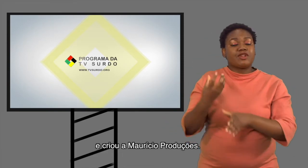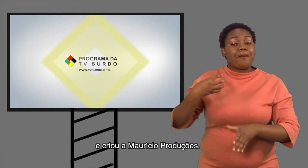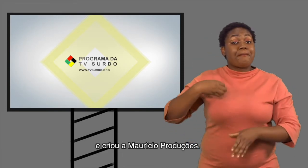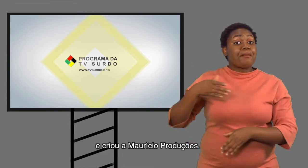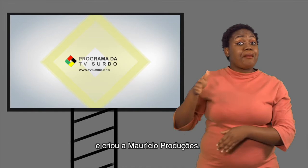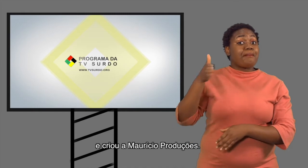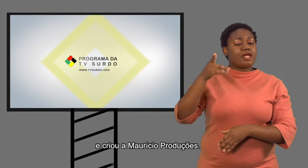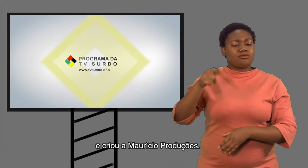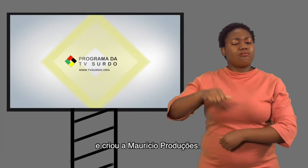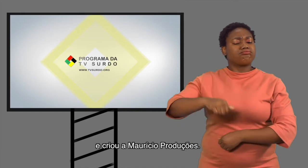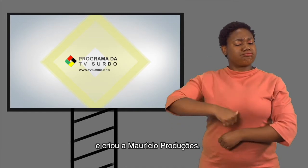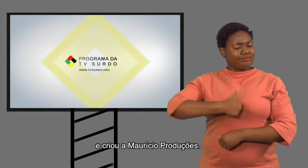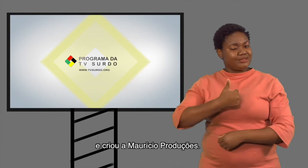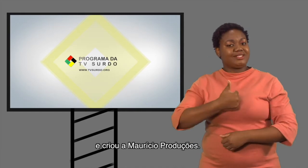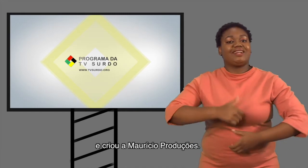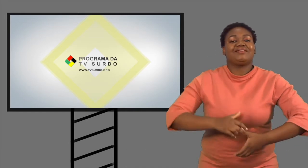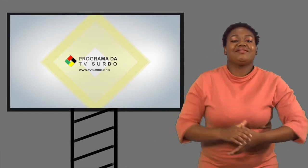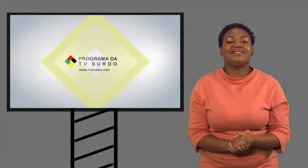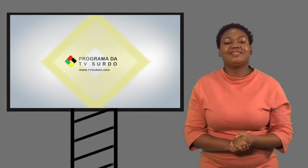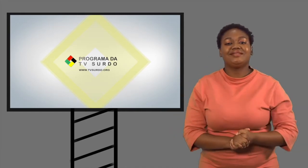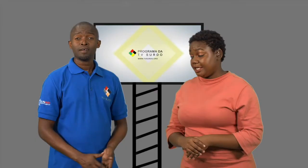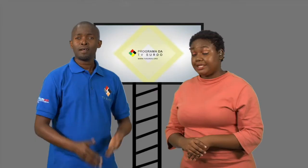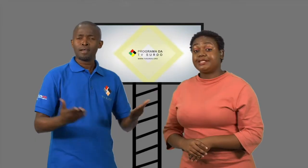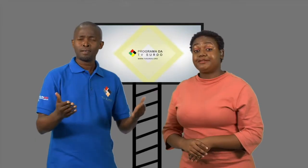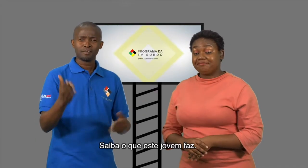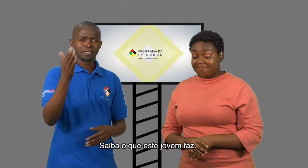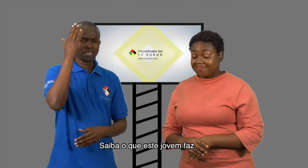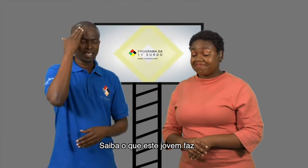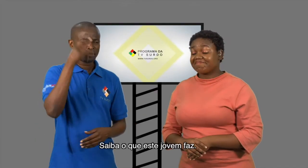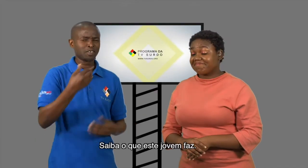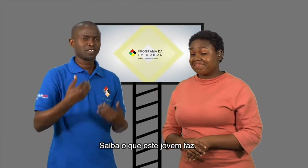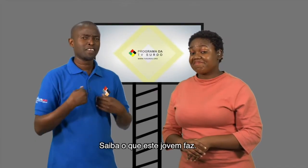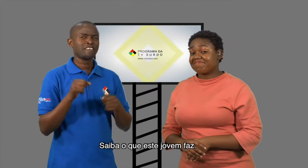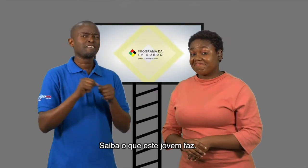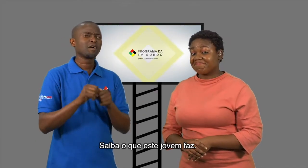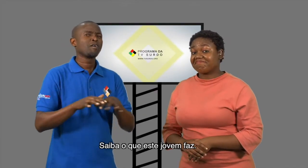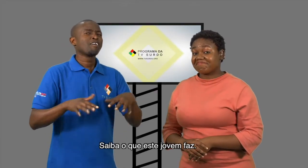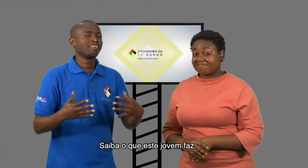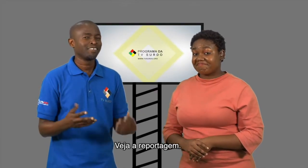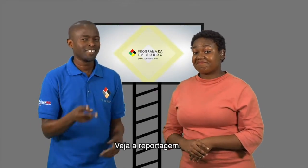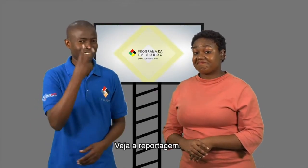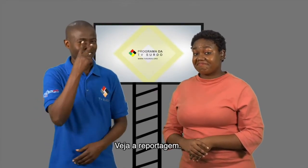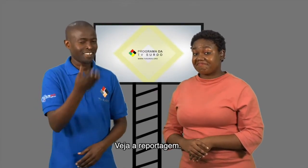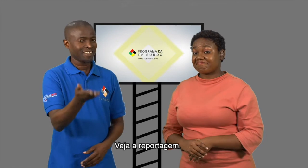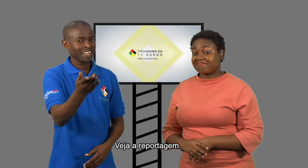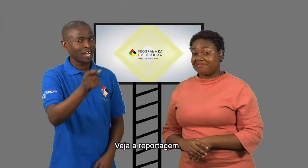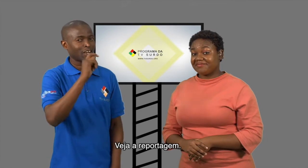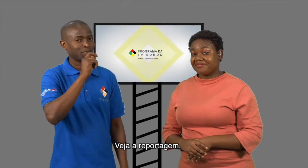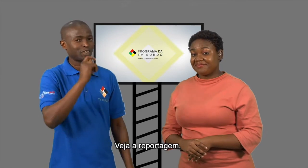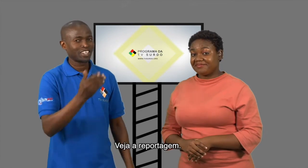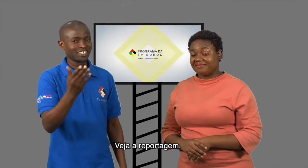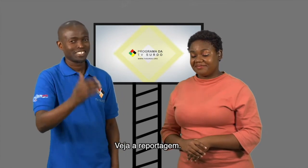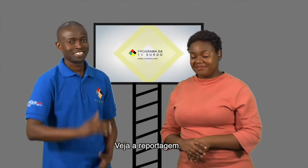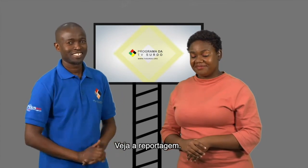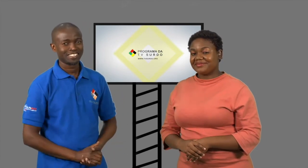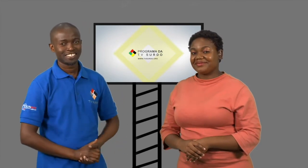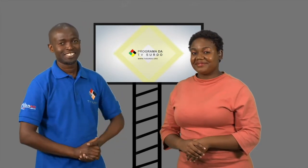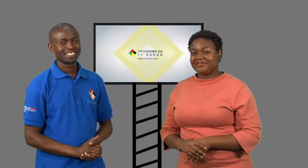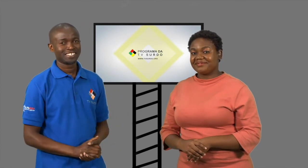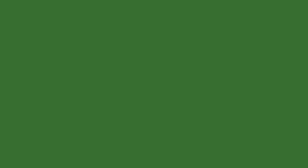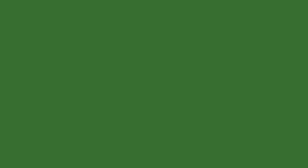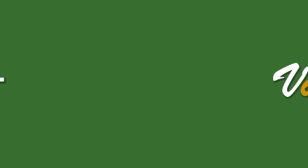e criou a Maurício Produções. Saiba o que este jovem faz. Veja a reportagem.